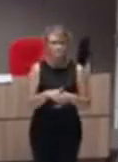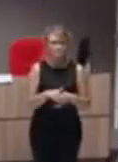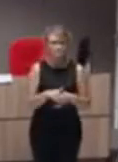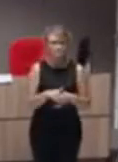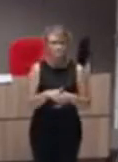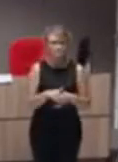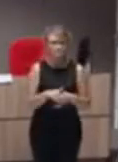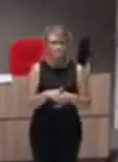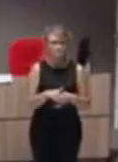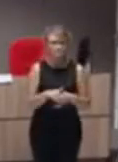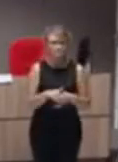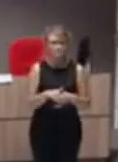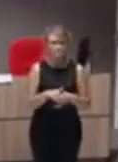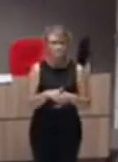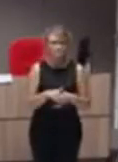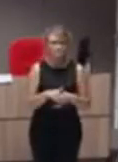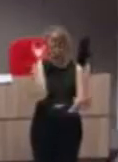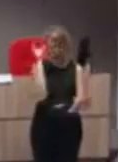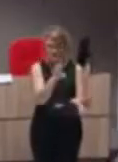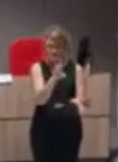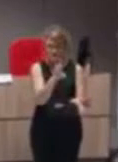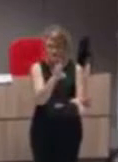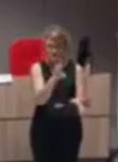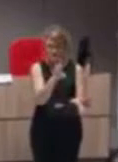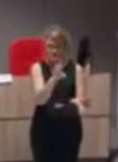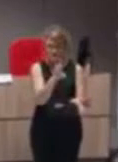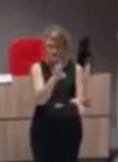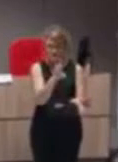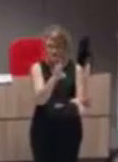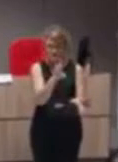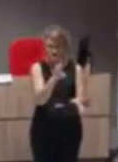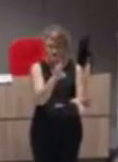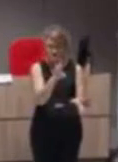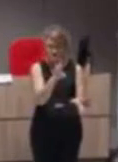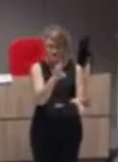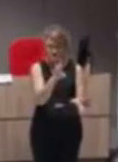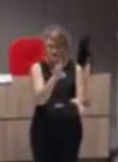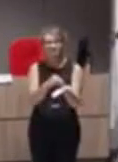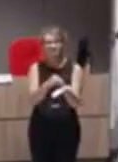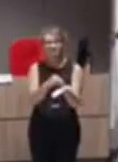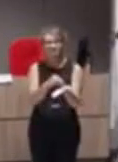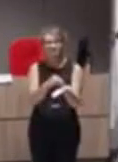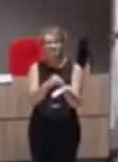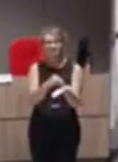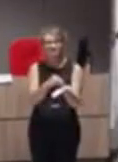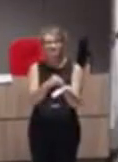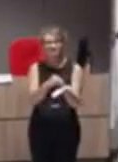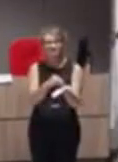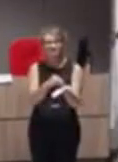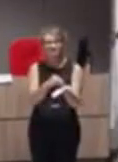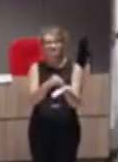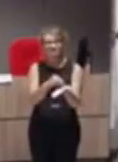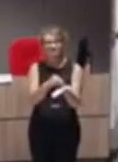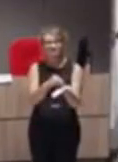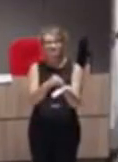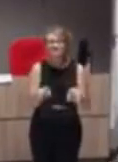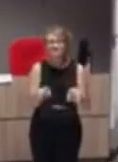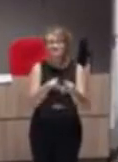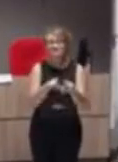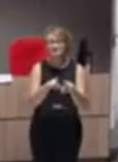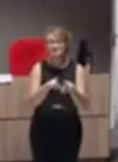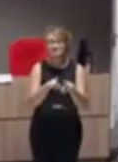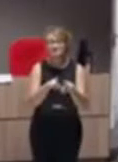de pessoas, e mal aproveitado o espaço. E identificamos também situações